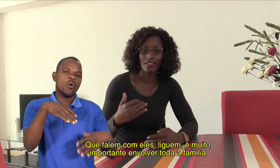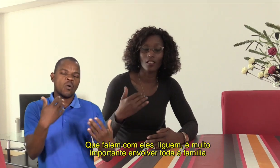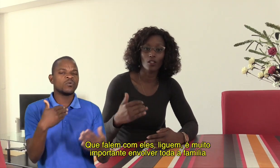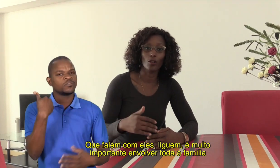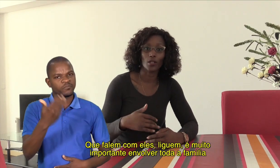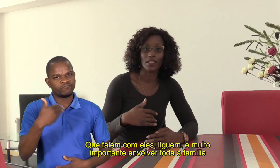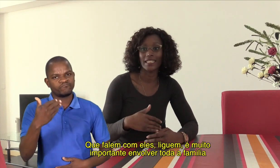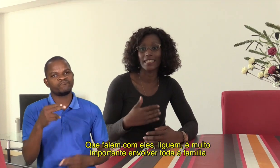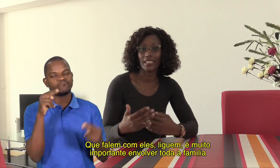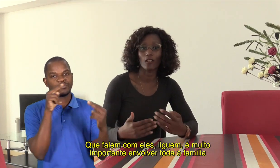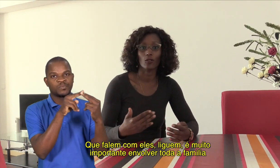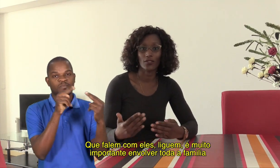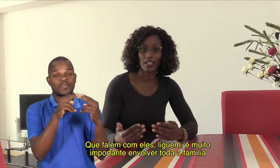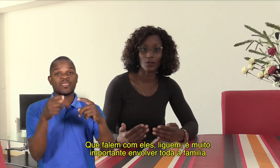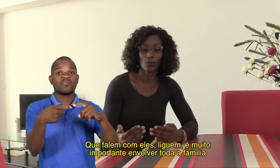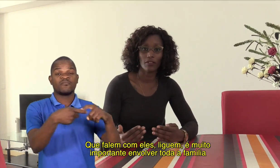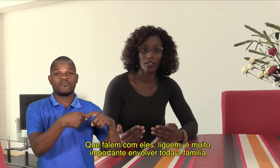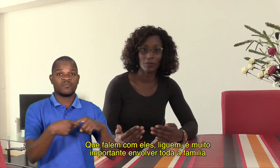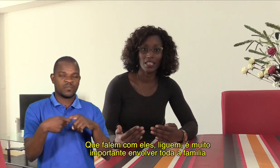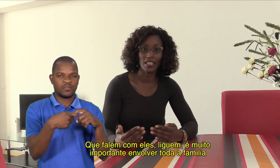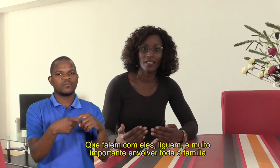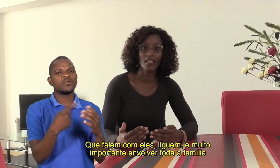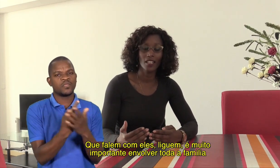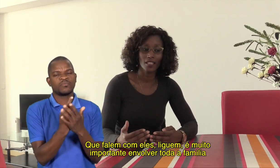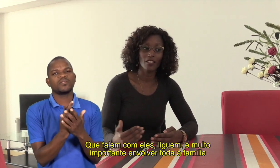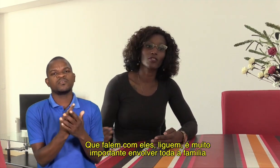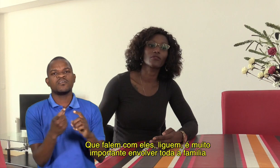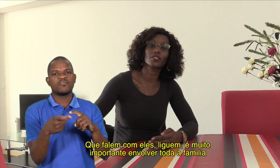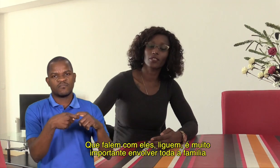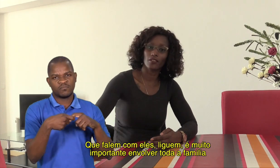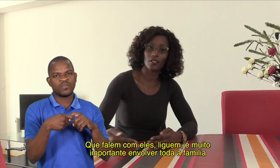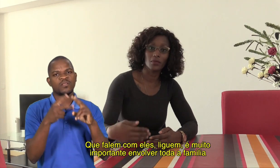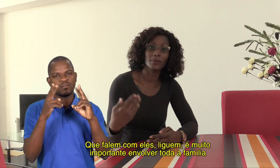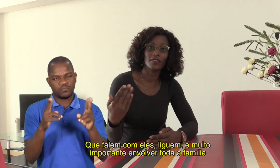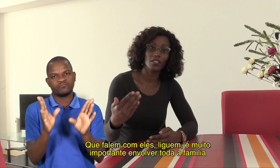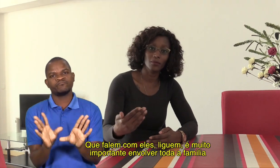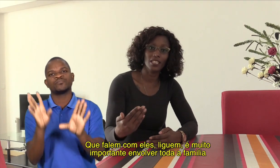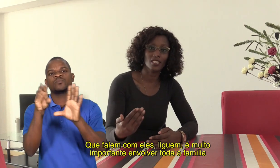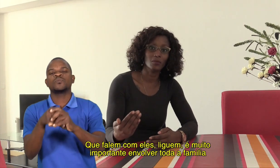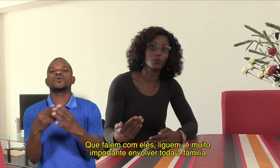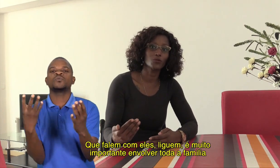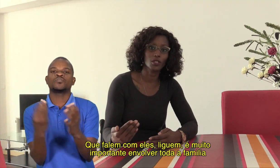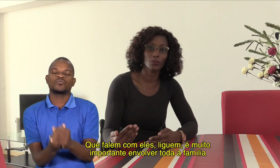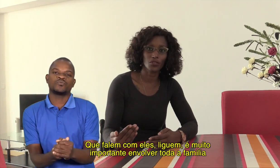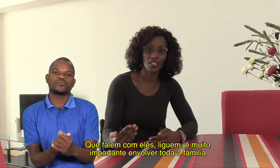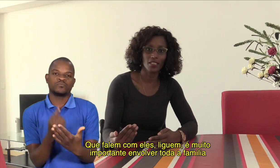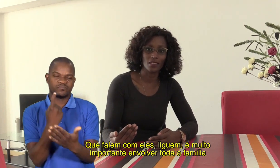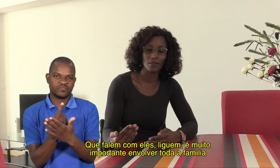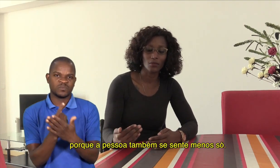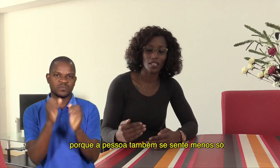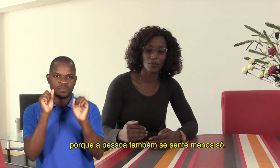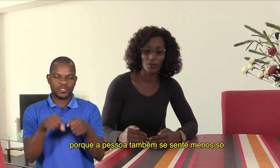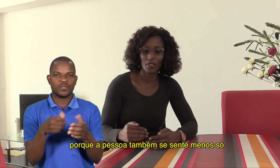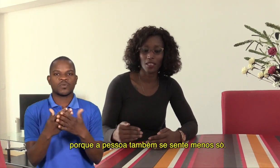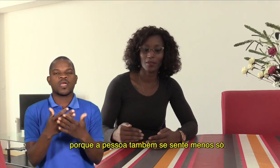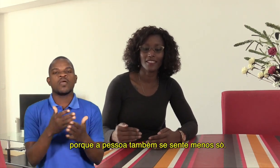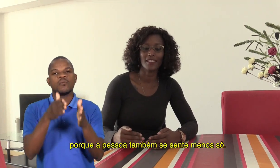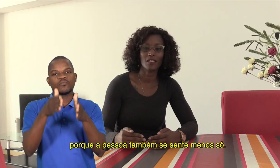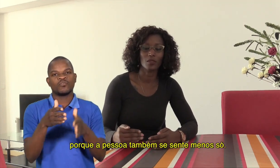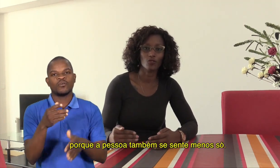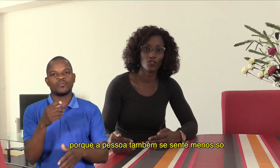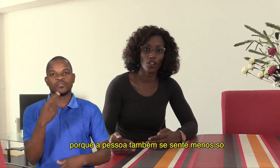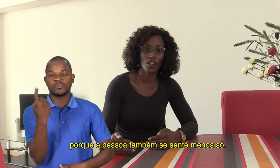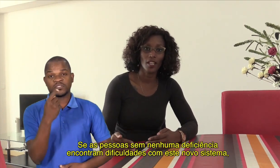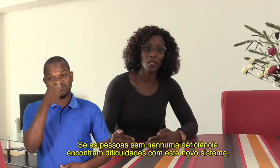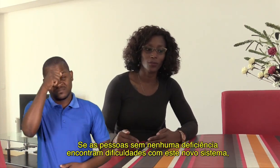liguem ou que entrem em contato com a família envolver toda a família também é muito importante porque a pessoa também